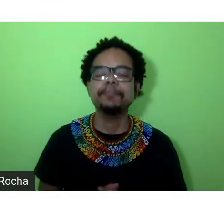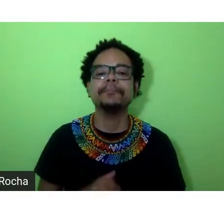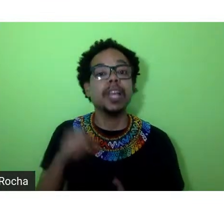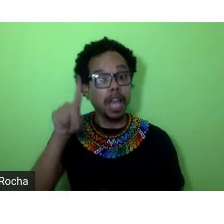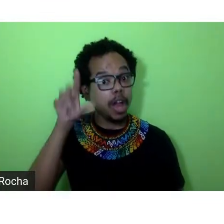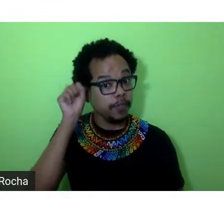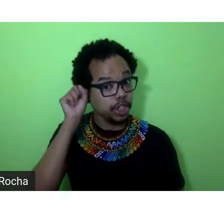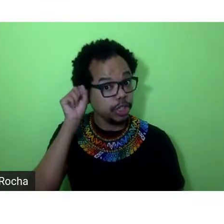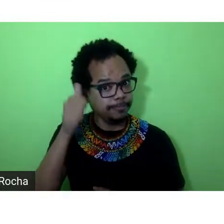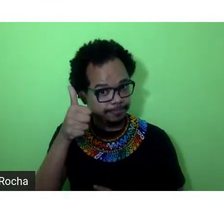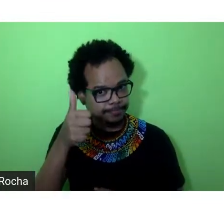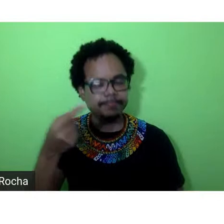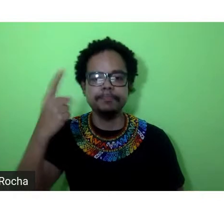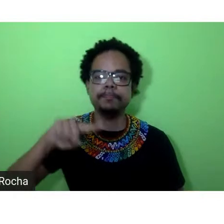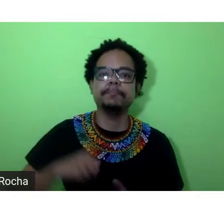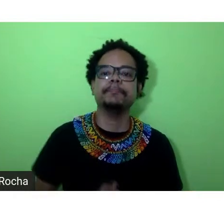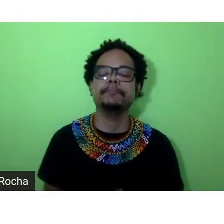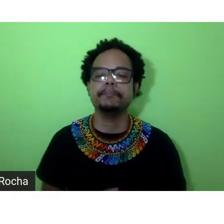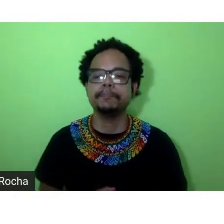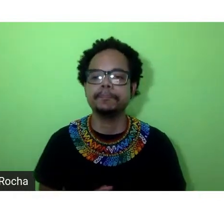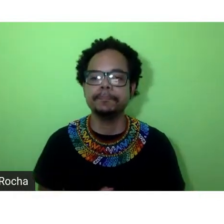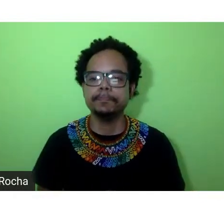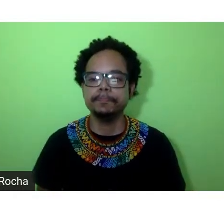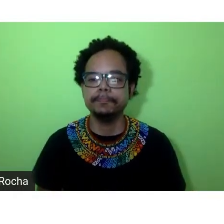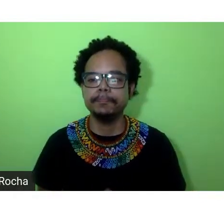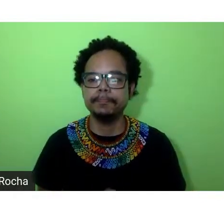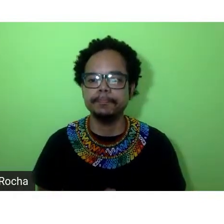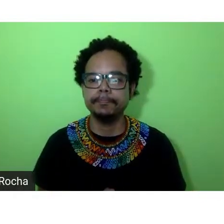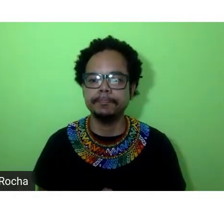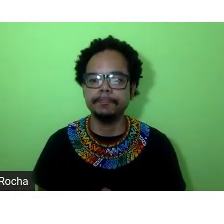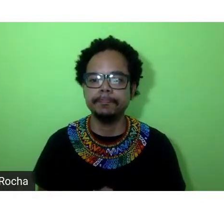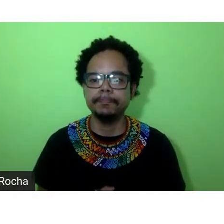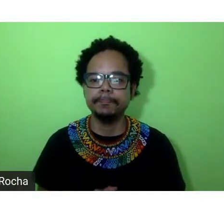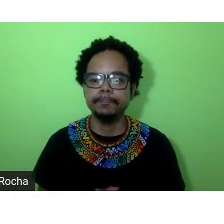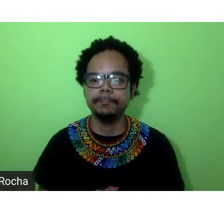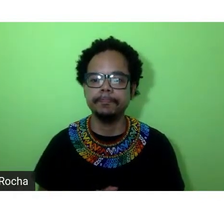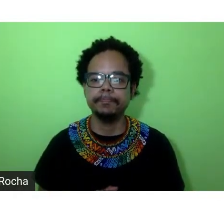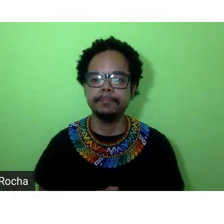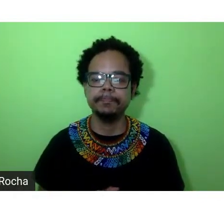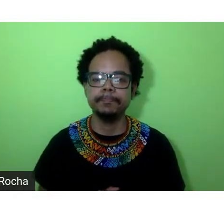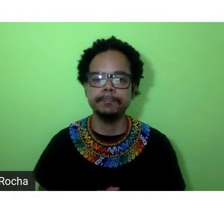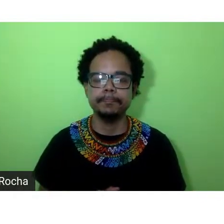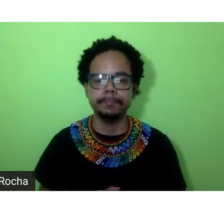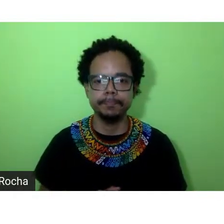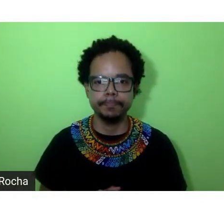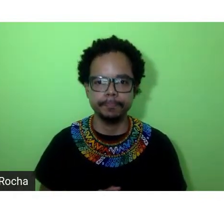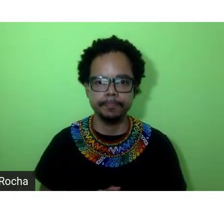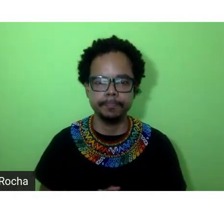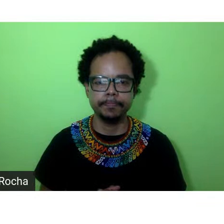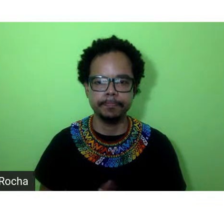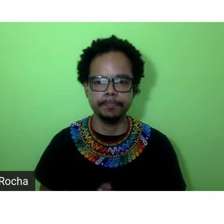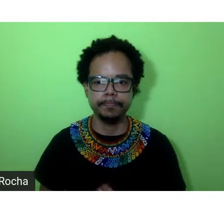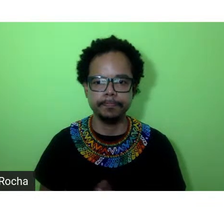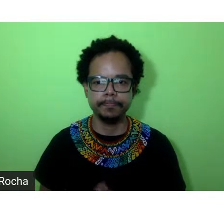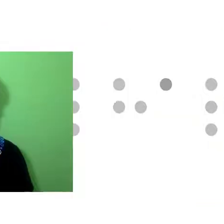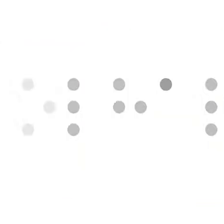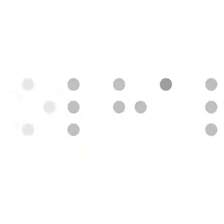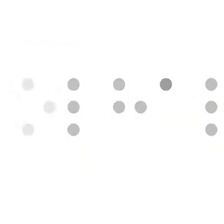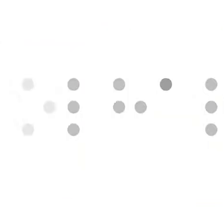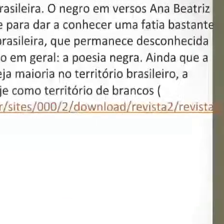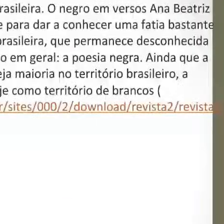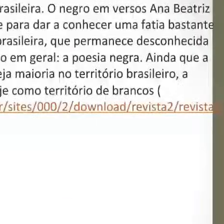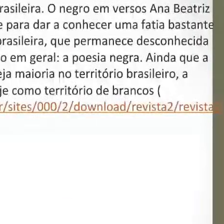e até hoje ele é usado pela comunidade surda como forma de se expressar e de protesto próximos